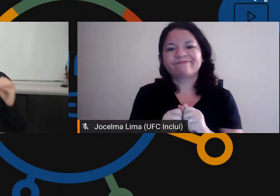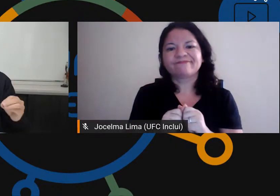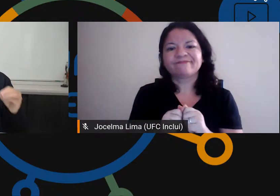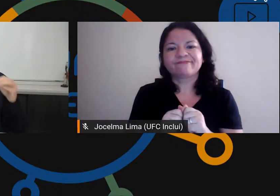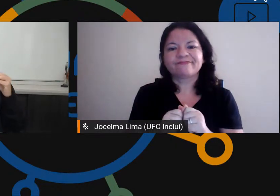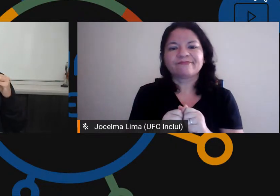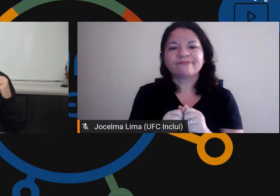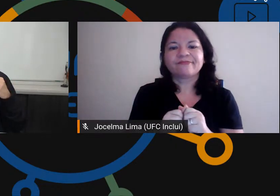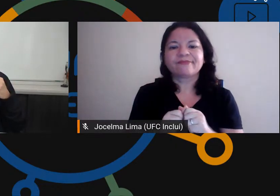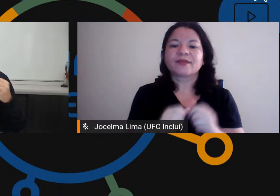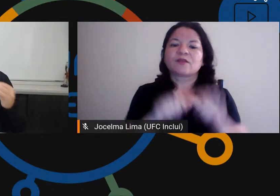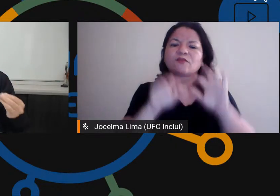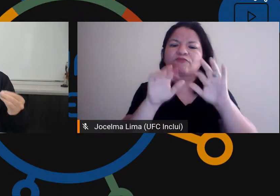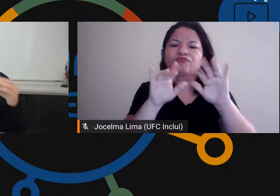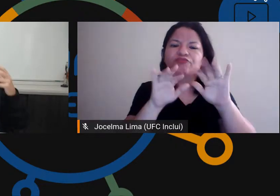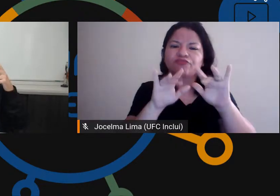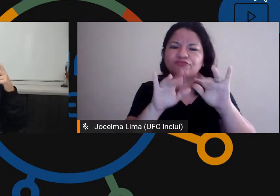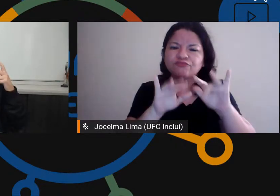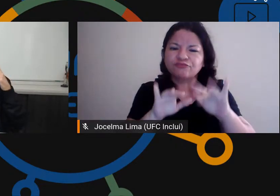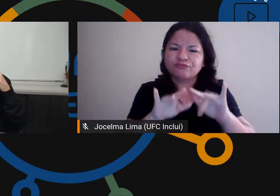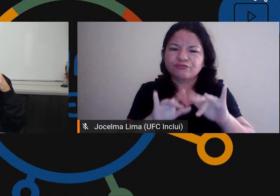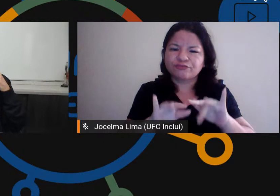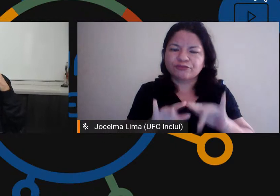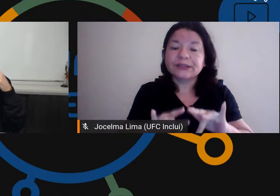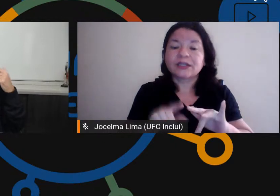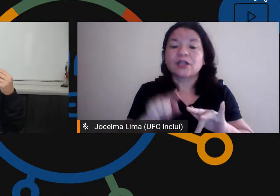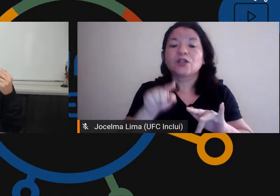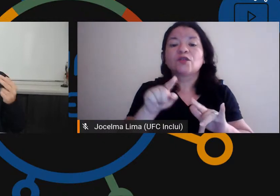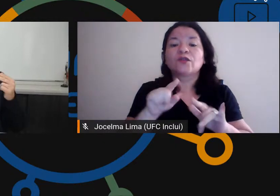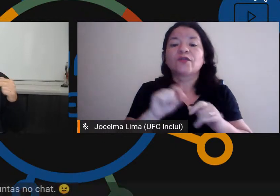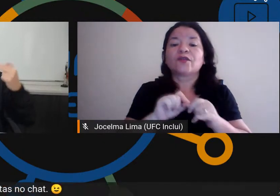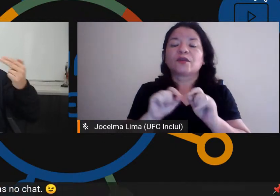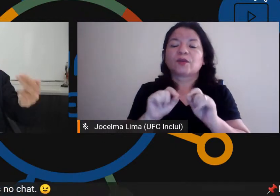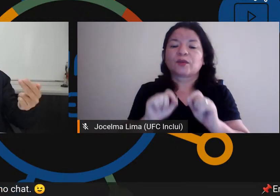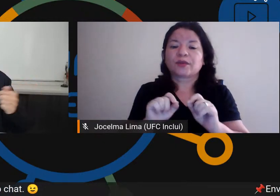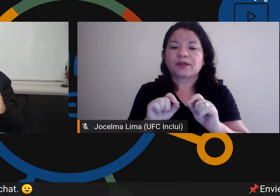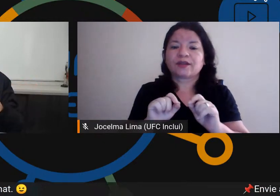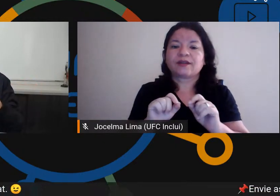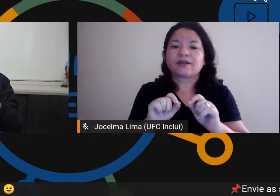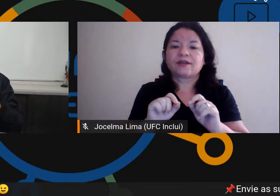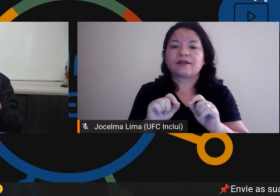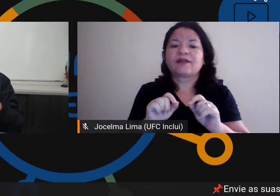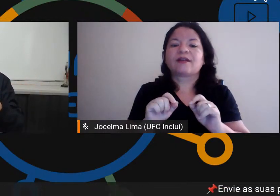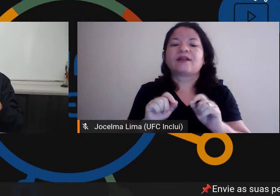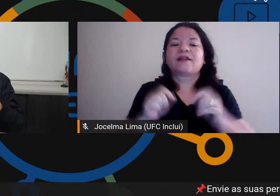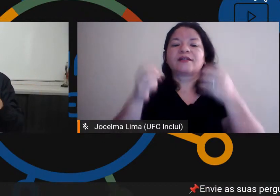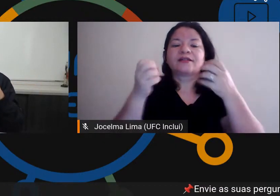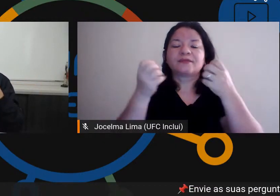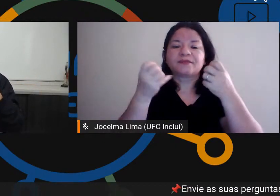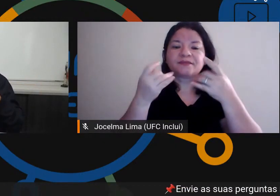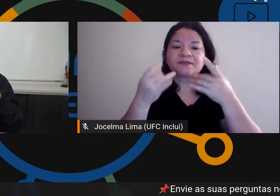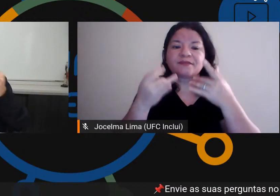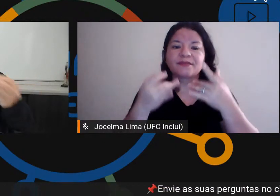Essa escrita, quando você escreve, você está, então, contando para um outro cientista. Como você conversa